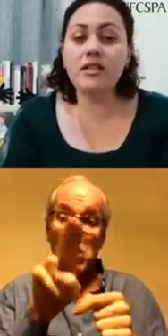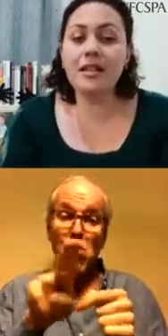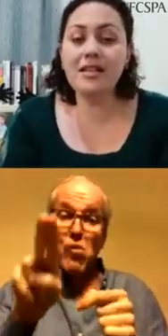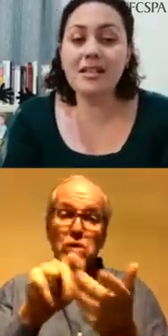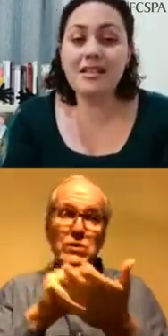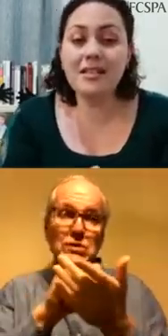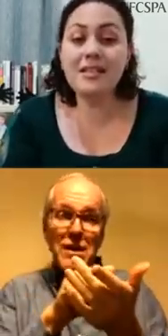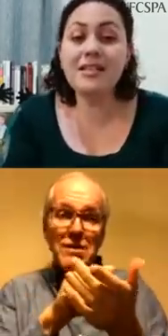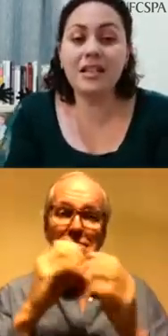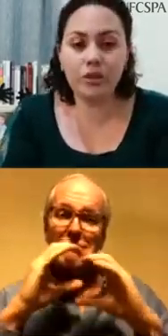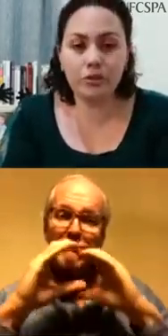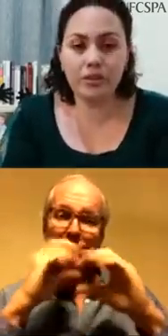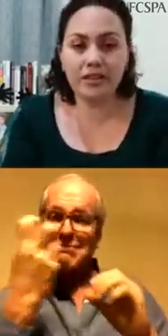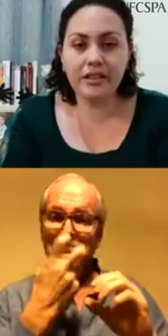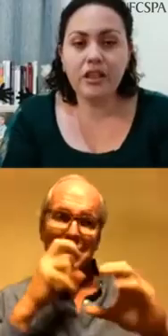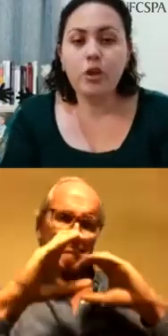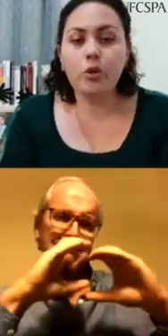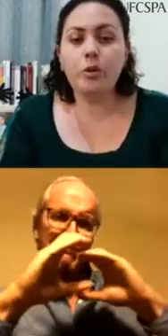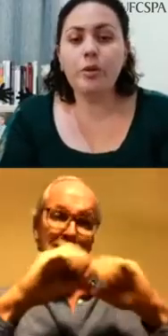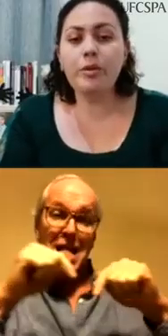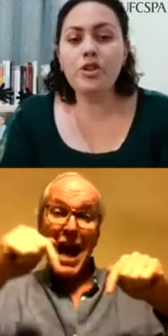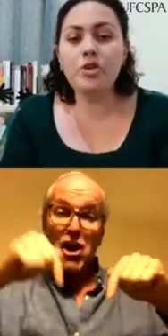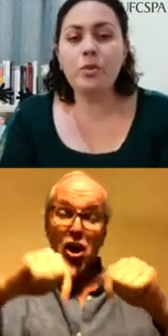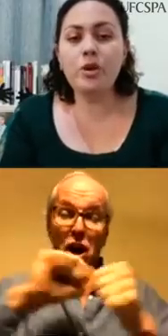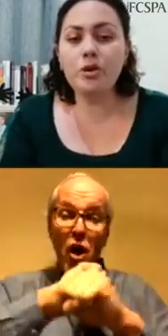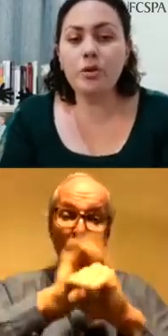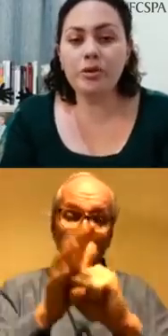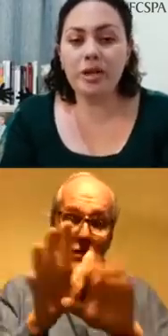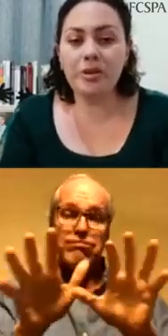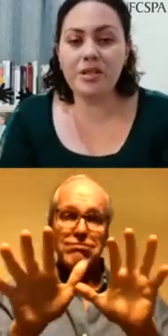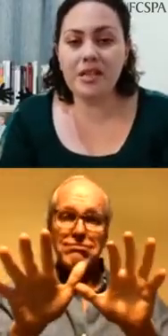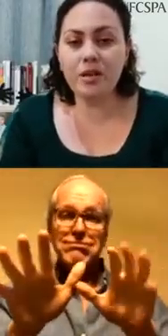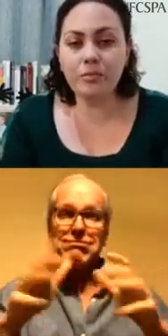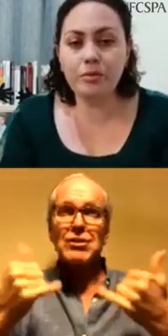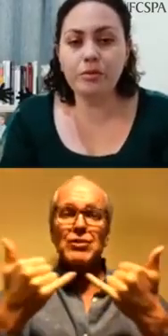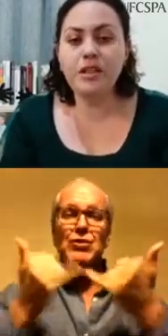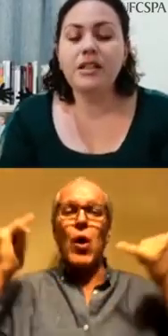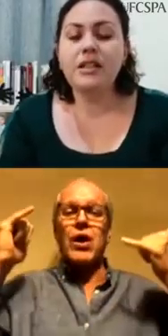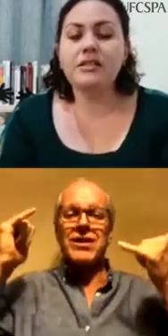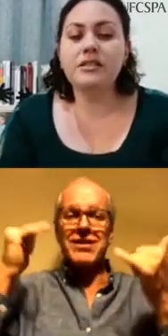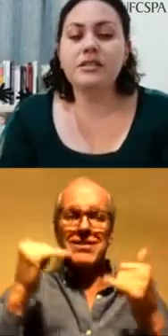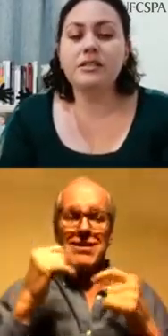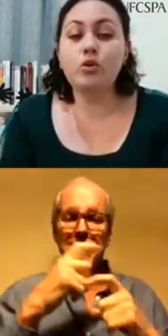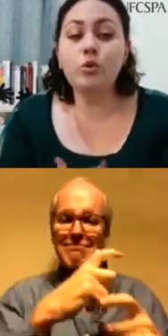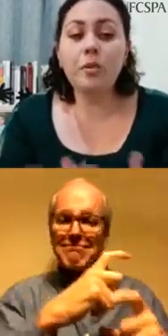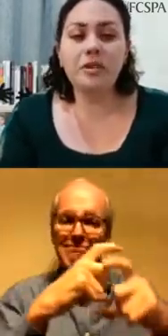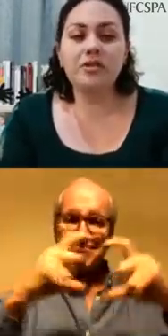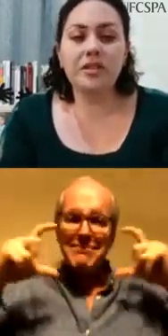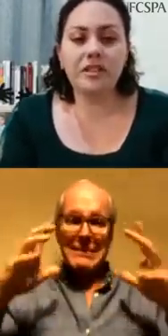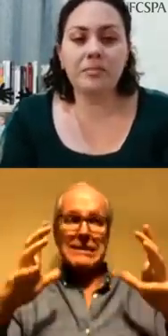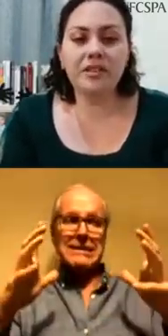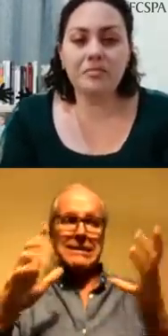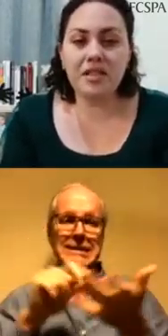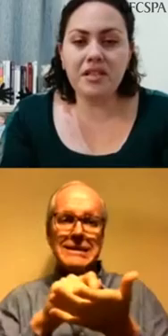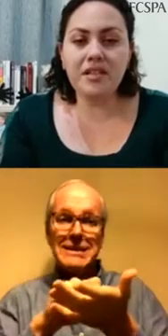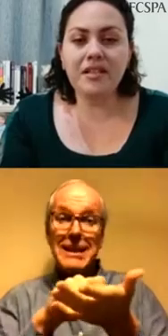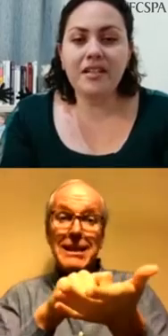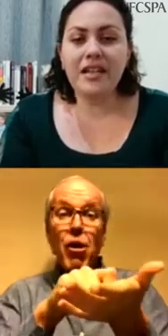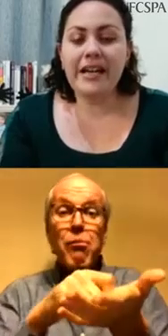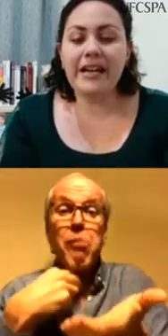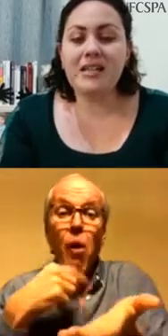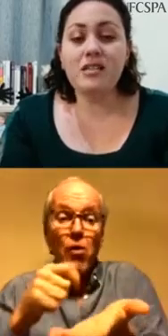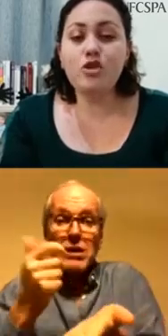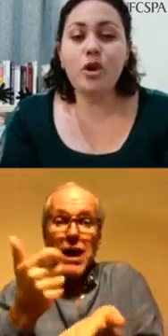diferentes, tem que ser escrito, né? O problema que a gente pode encontrar, por exemplo, no momento agora da